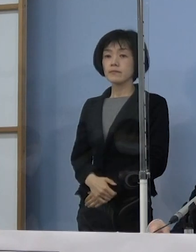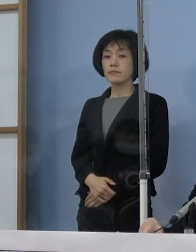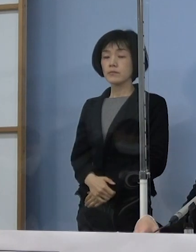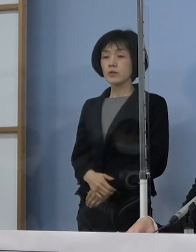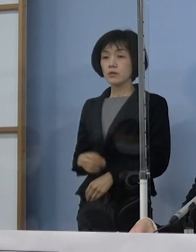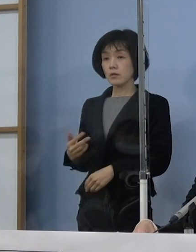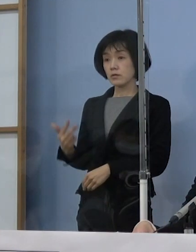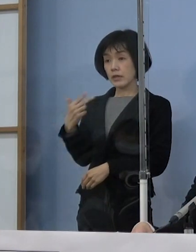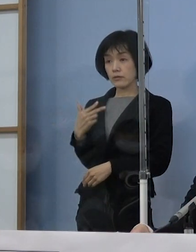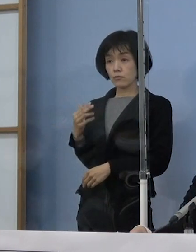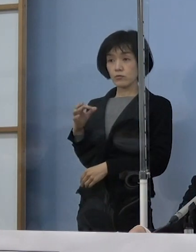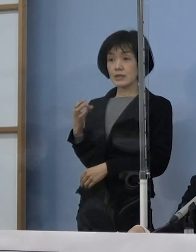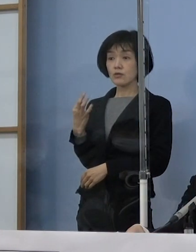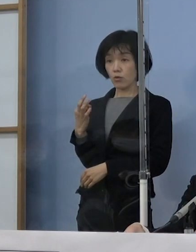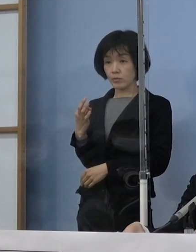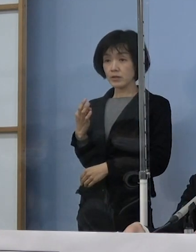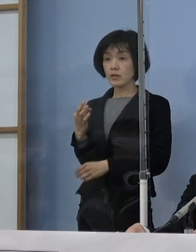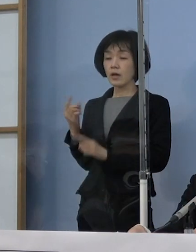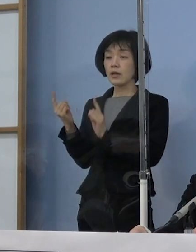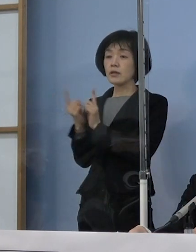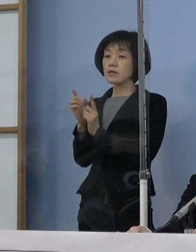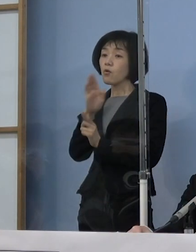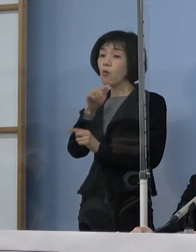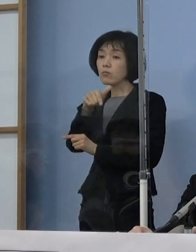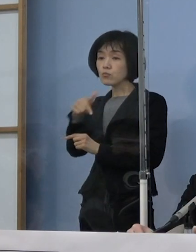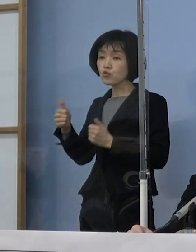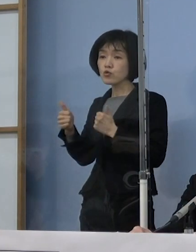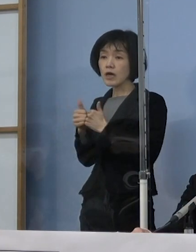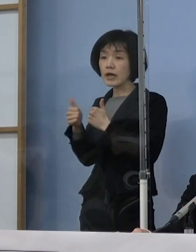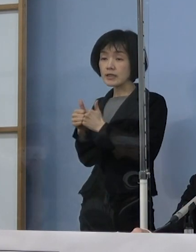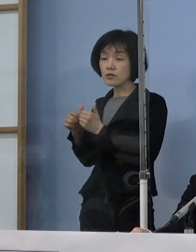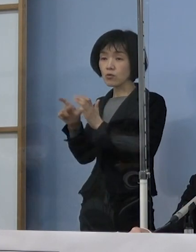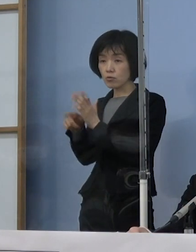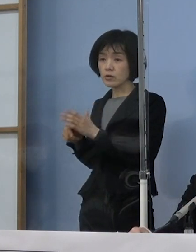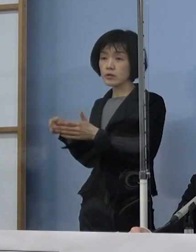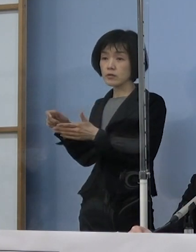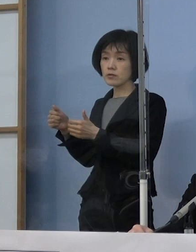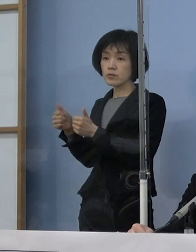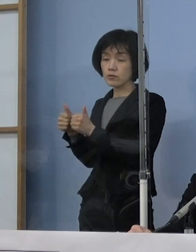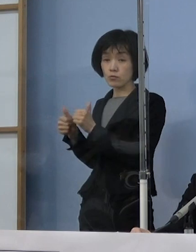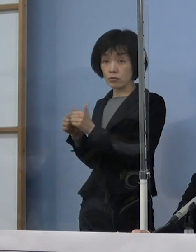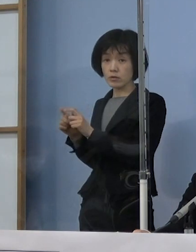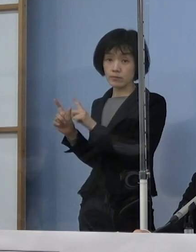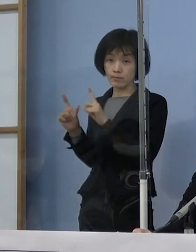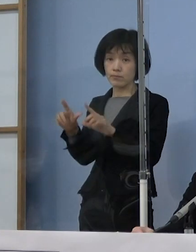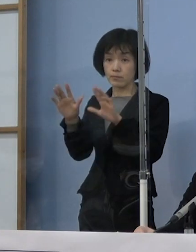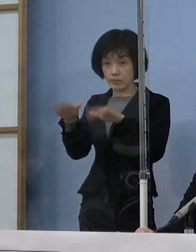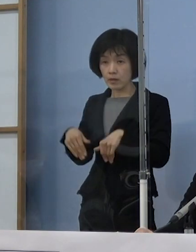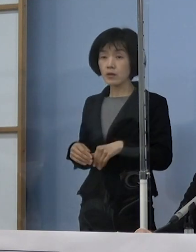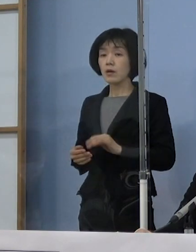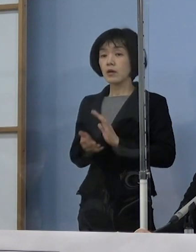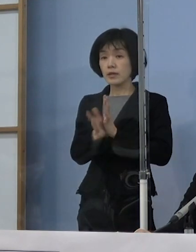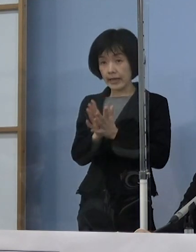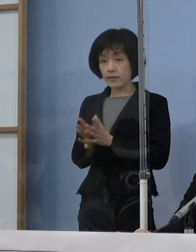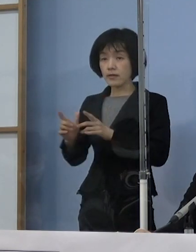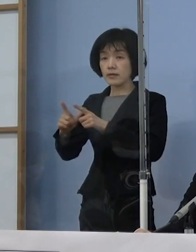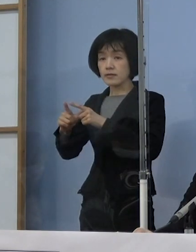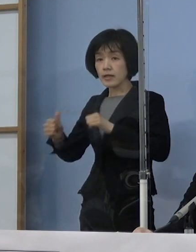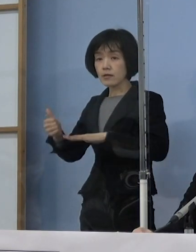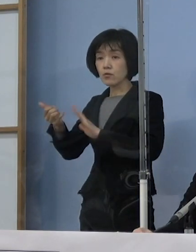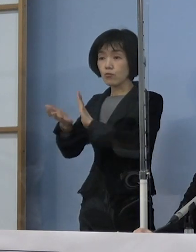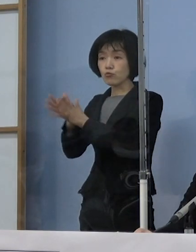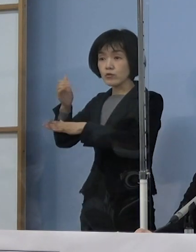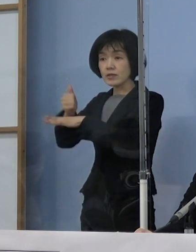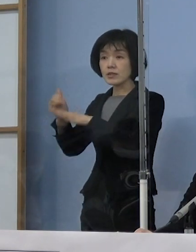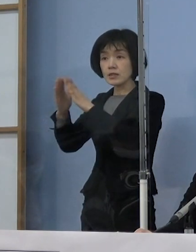先週の金曜日の対策本部会議でもご紹介をいたしましたが、県や全国知事会から